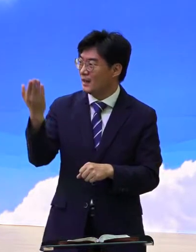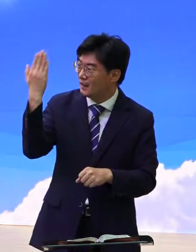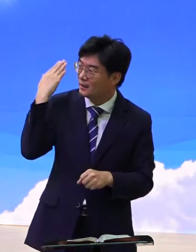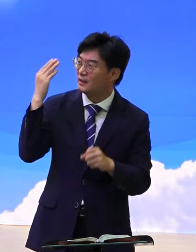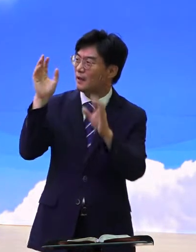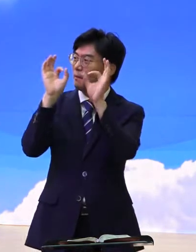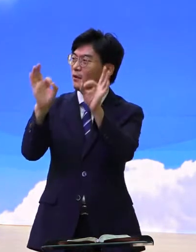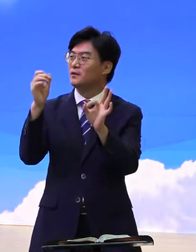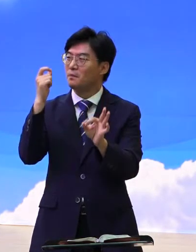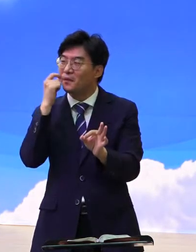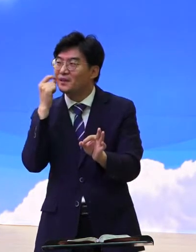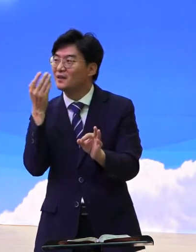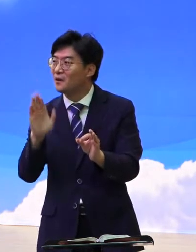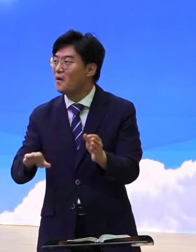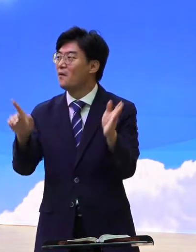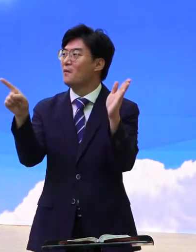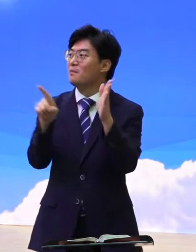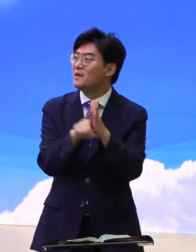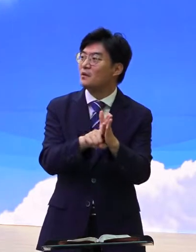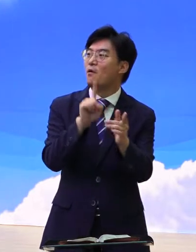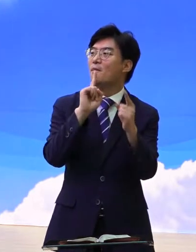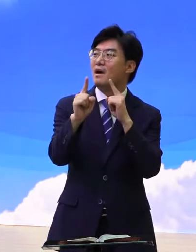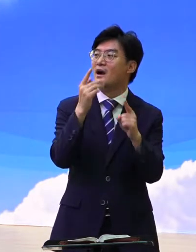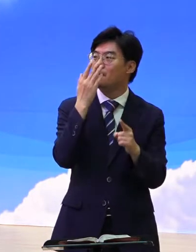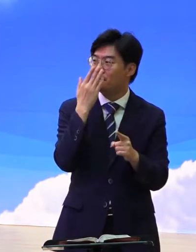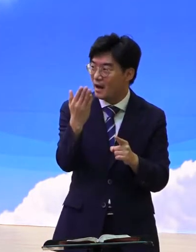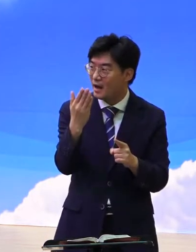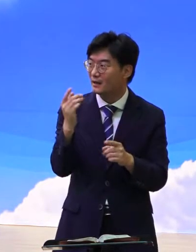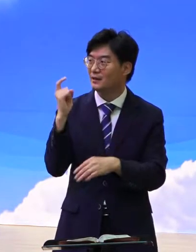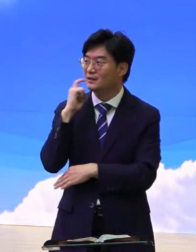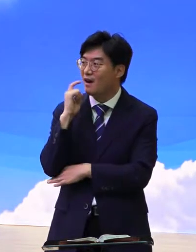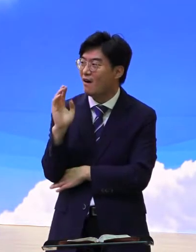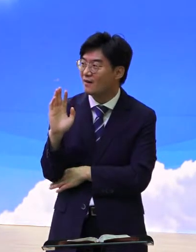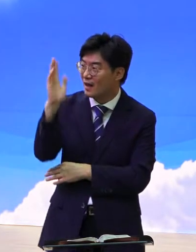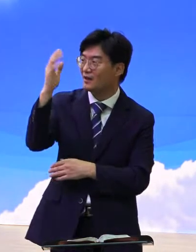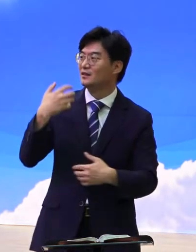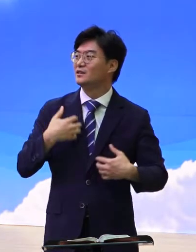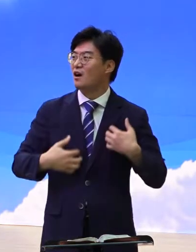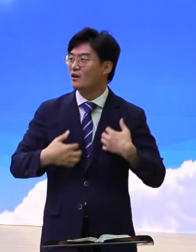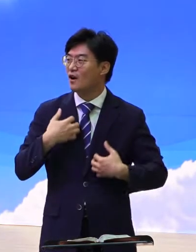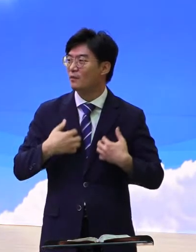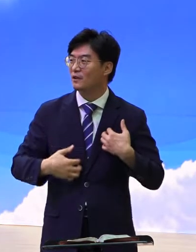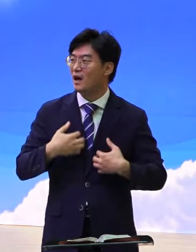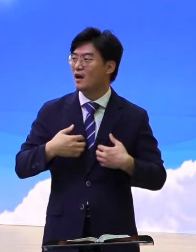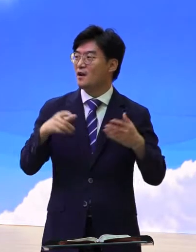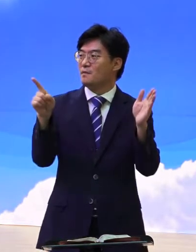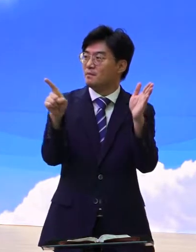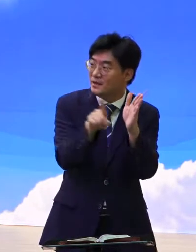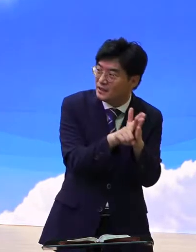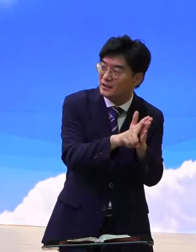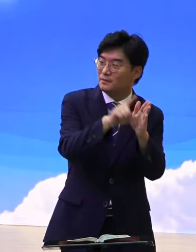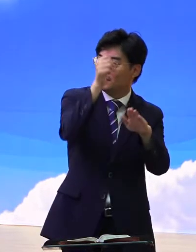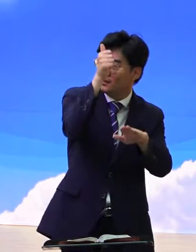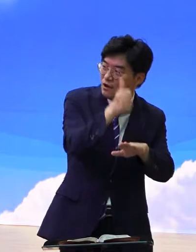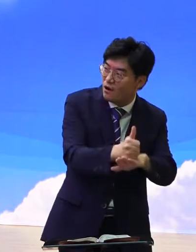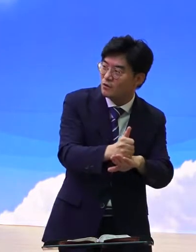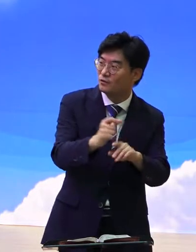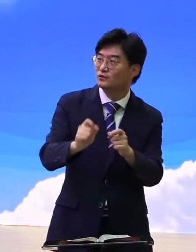없는 영광스러운 즐거움으로 기뻐하니 믿음의 결국 곧 영혼의 구원을